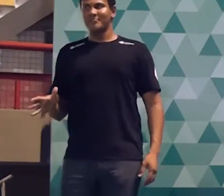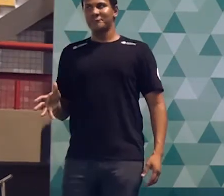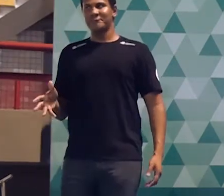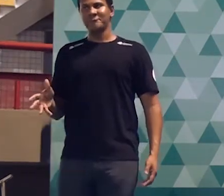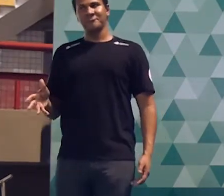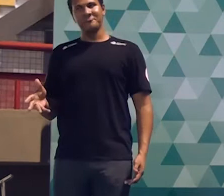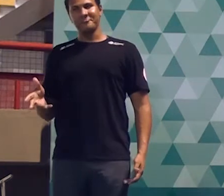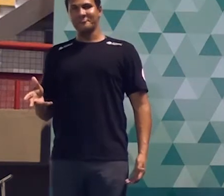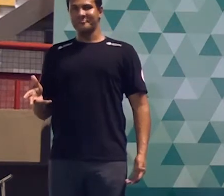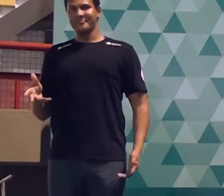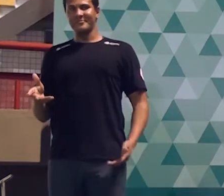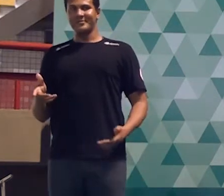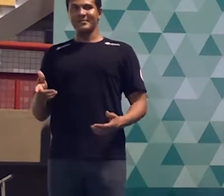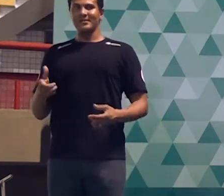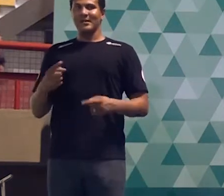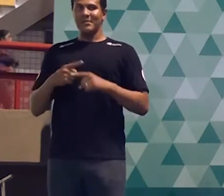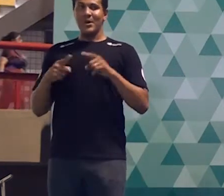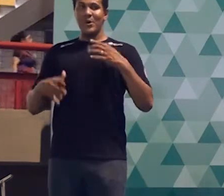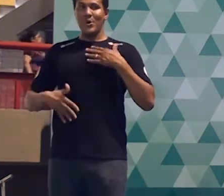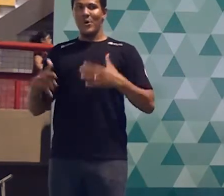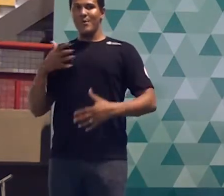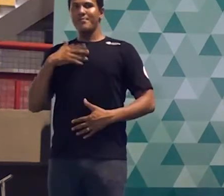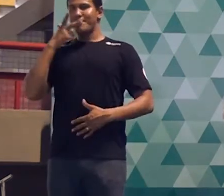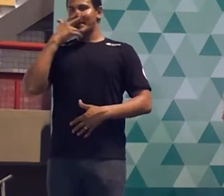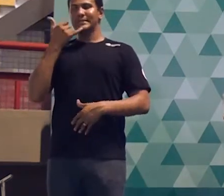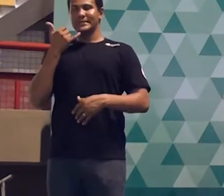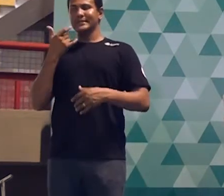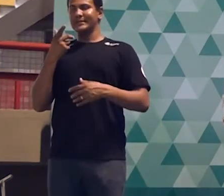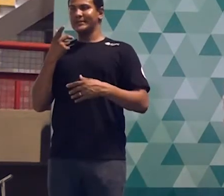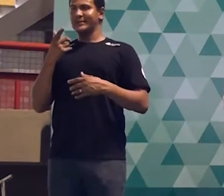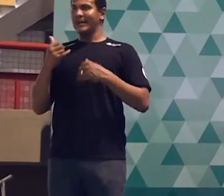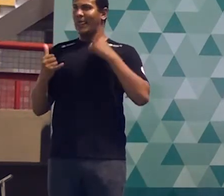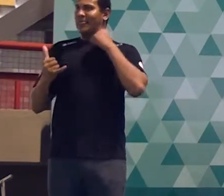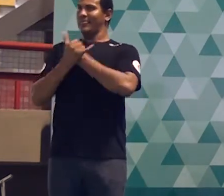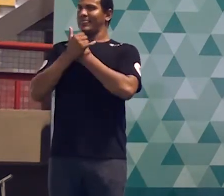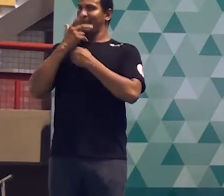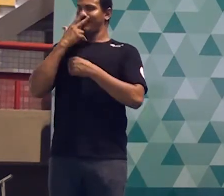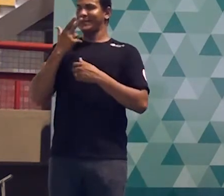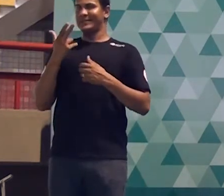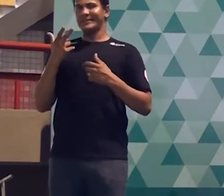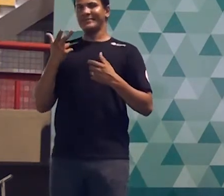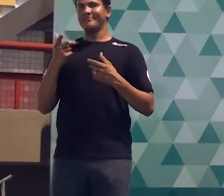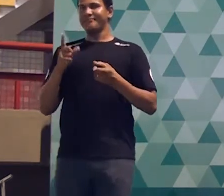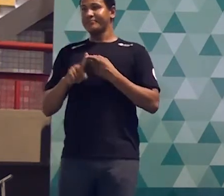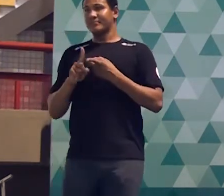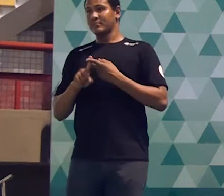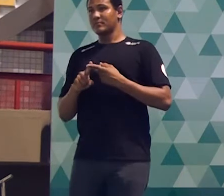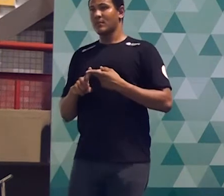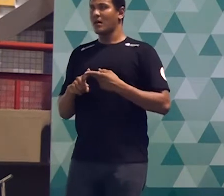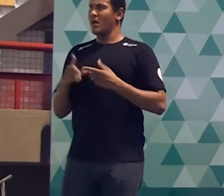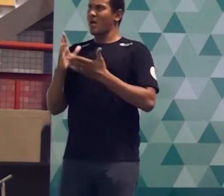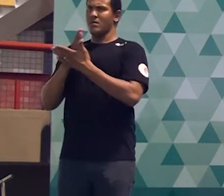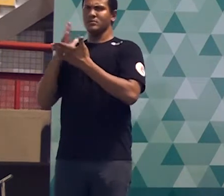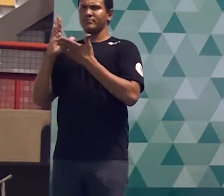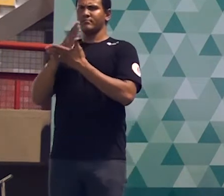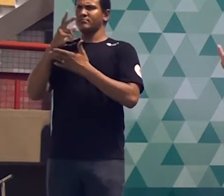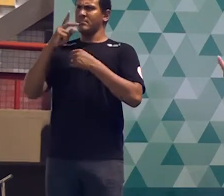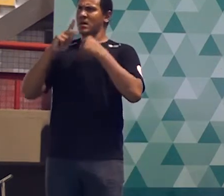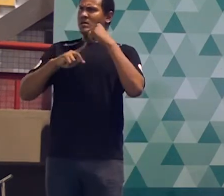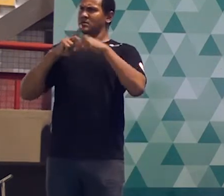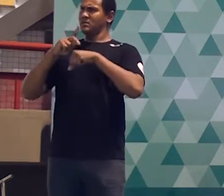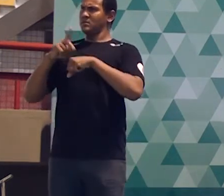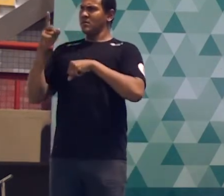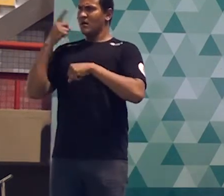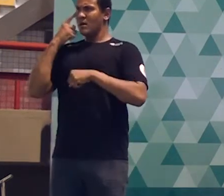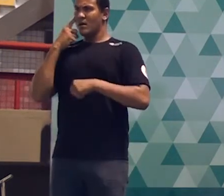Então, o nosso corpo entrega. Hoje em dia, gente, até em alguns países, já estão utilizando isso para saber se a